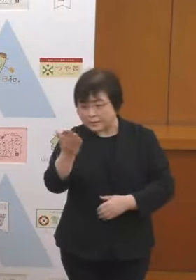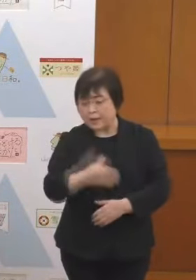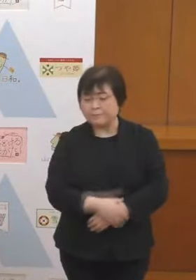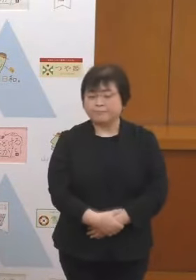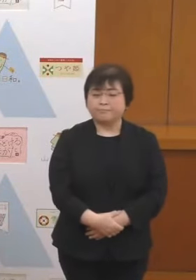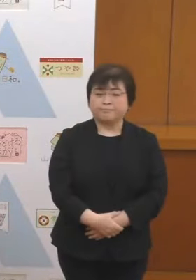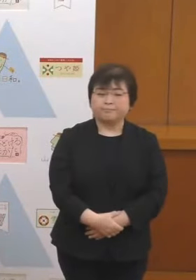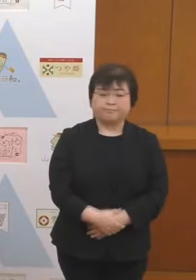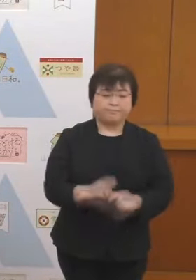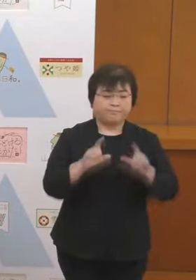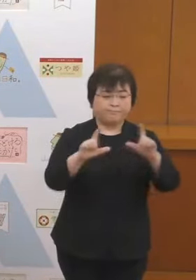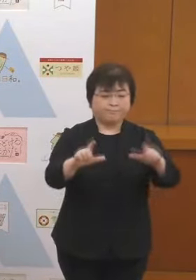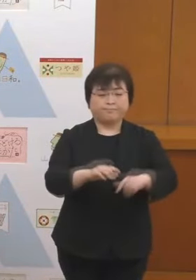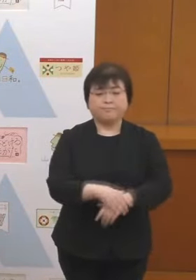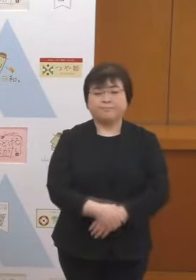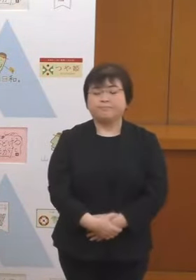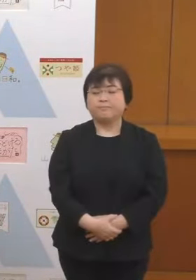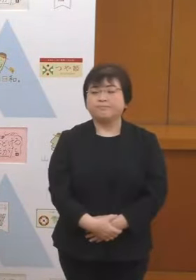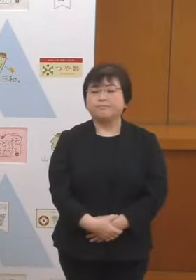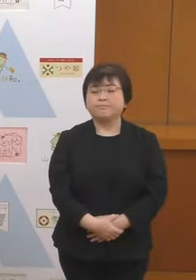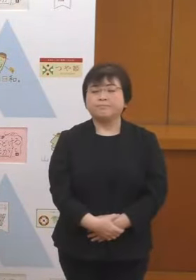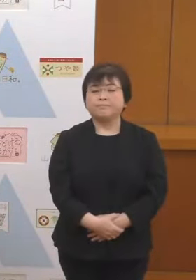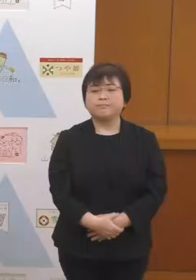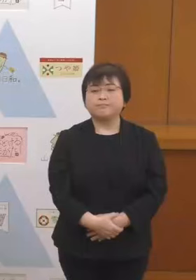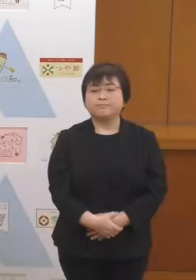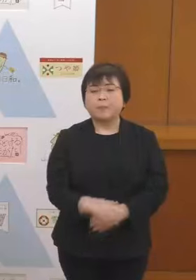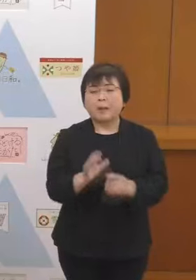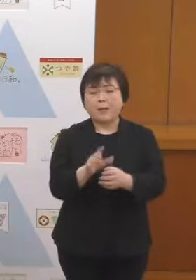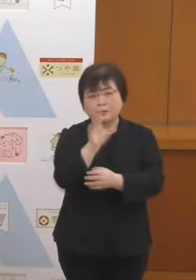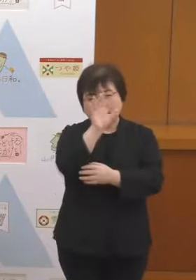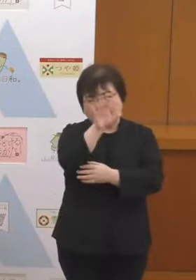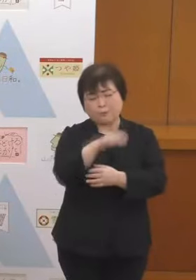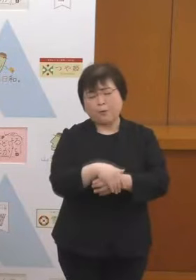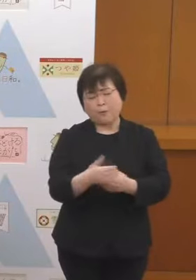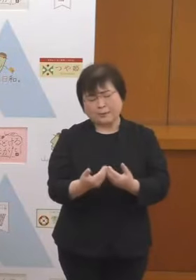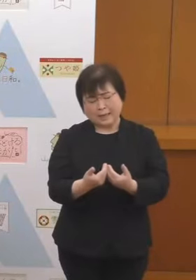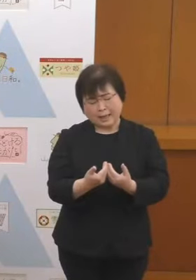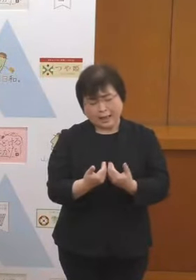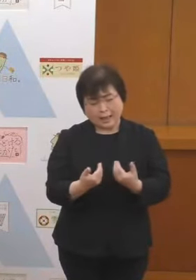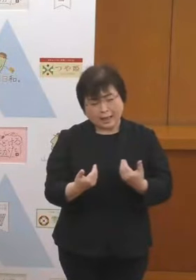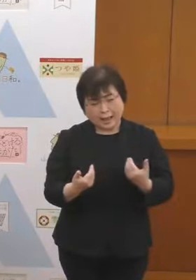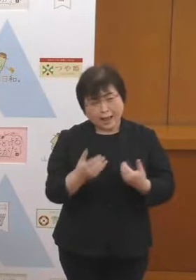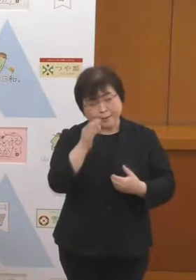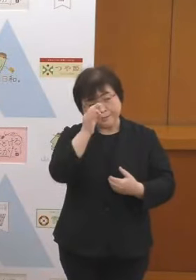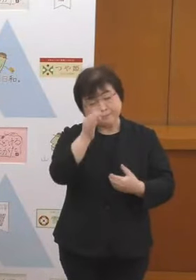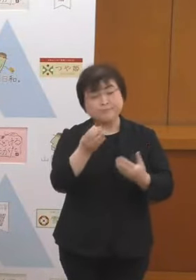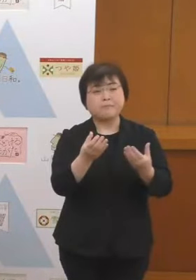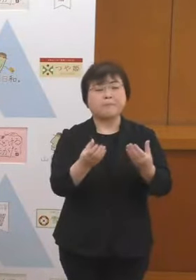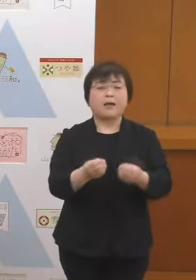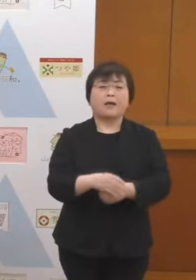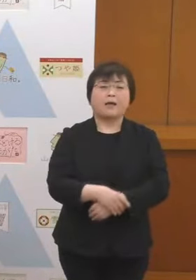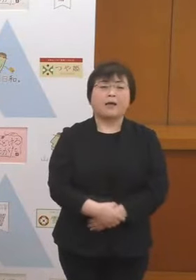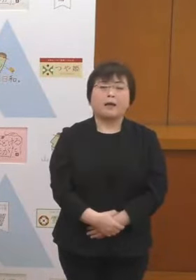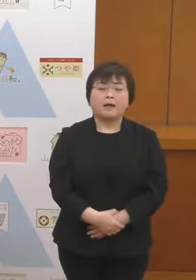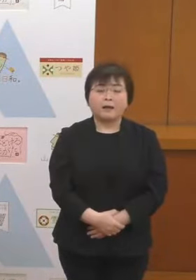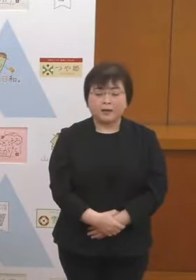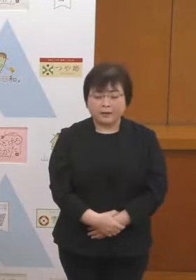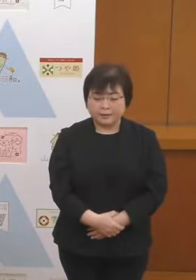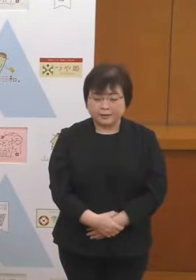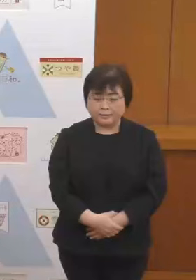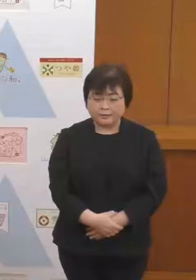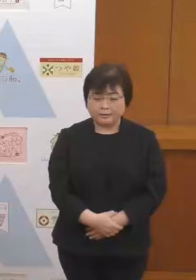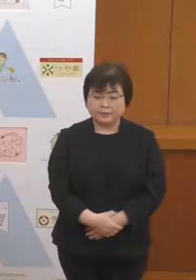ますでしょうかうんそうですねあのバスケット久しぶりにあの感染してきましたけれど